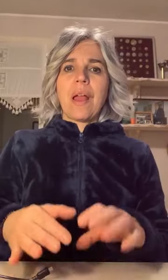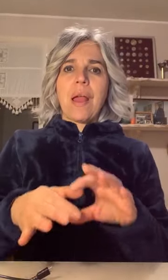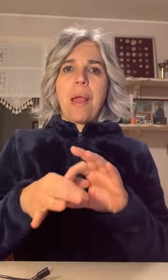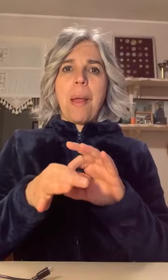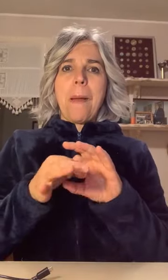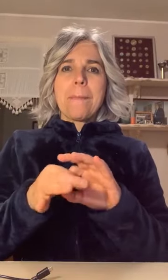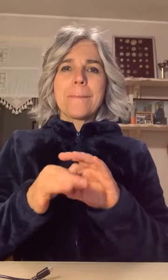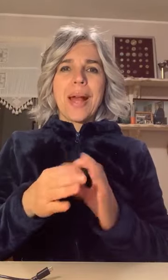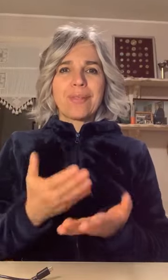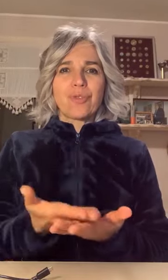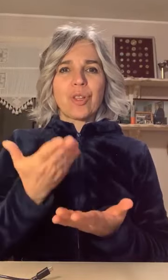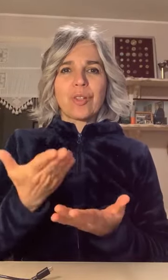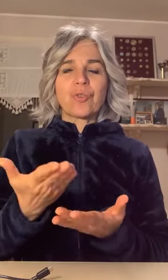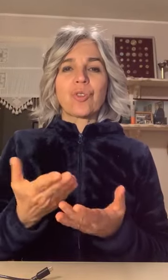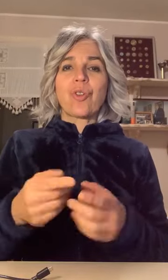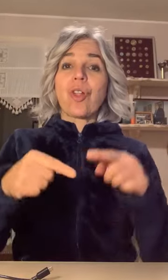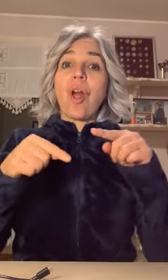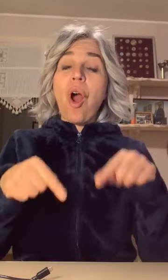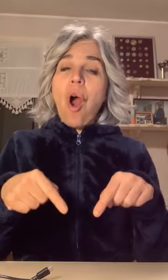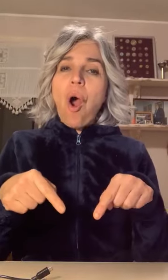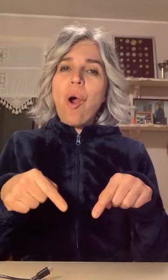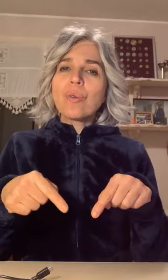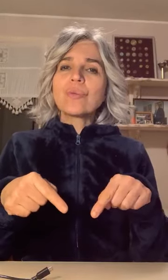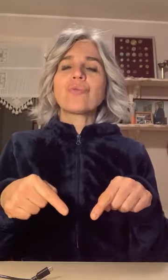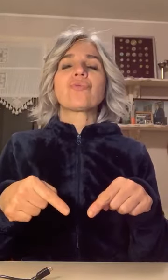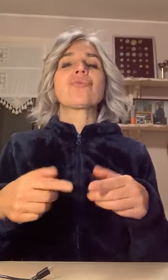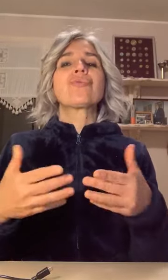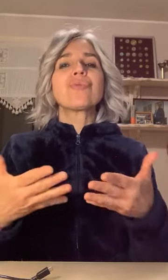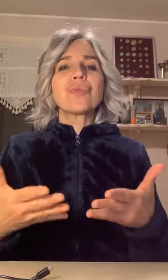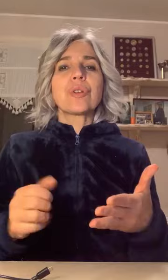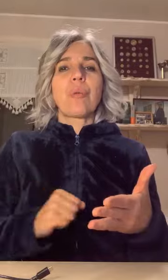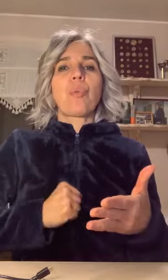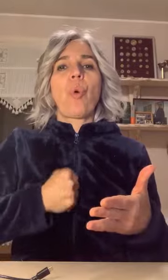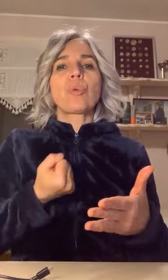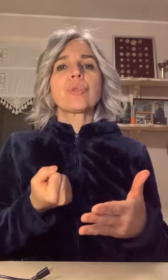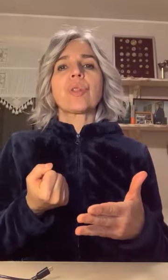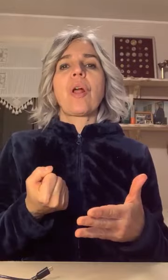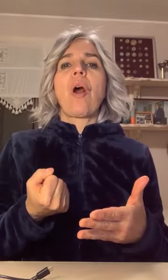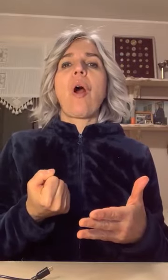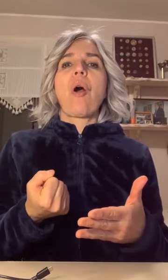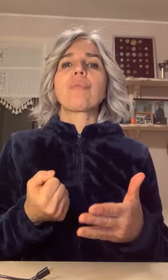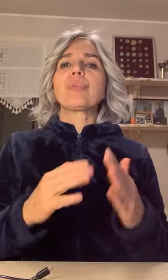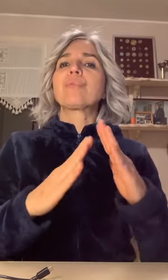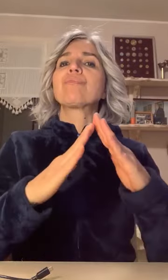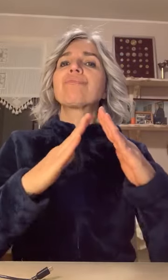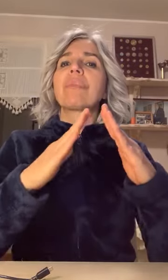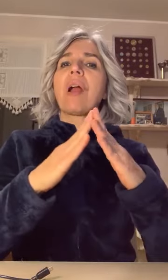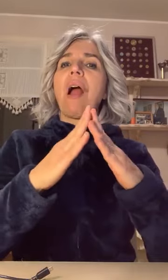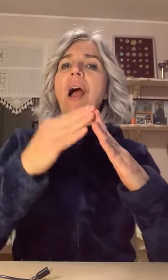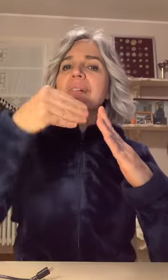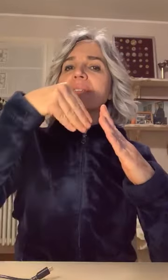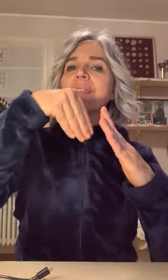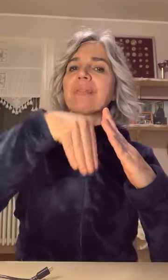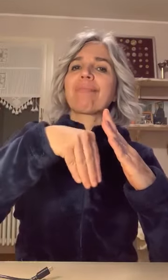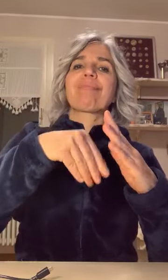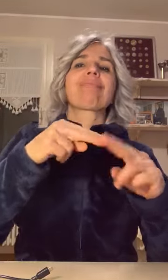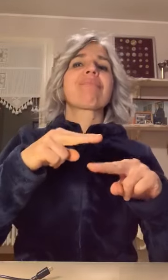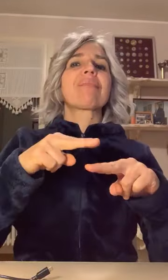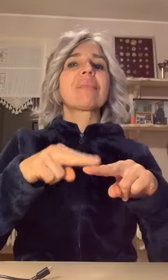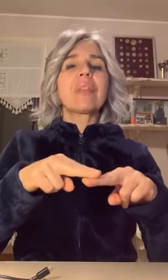siamo nelle nostre case, nelle nostre abitazioni e non possiamo recarci ai locali di culto, dove noi abbiamo il